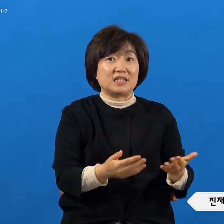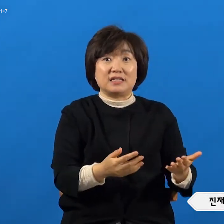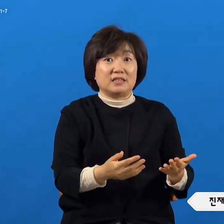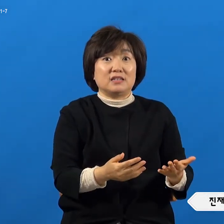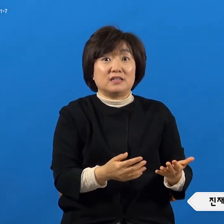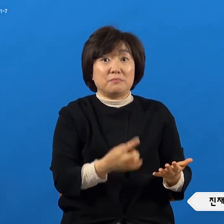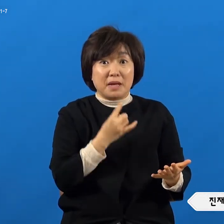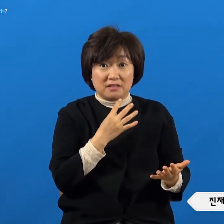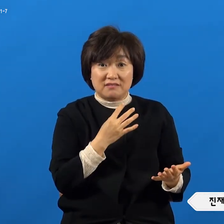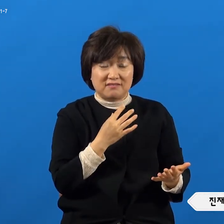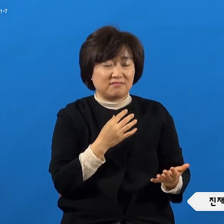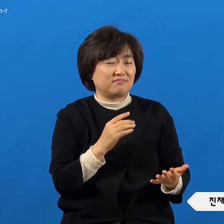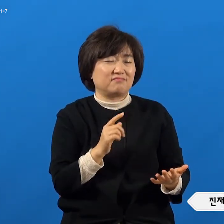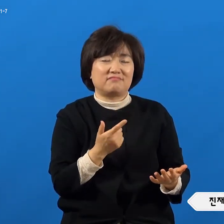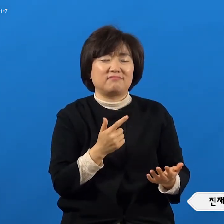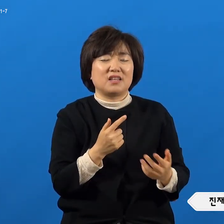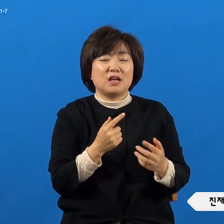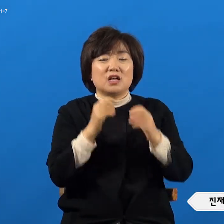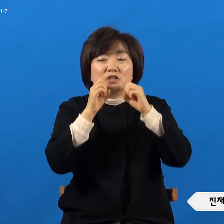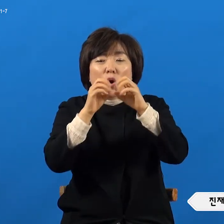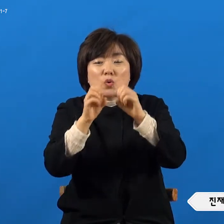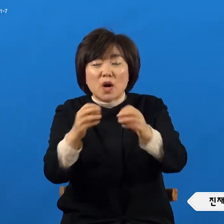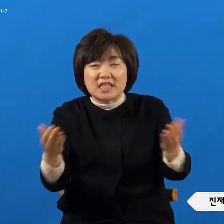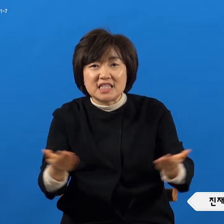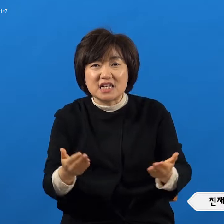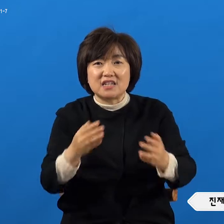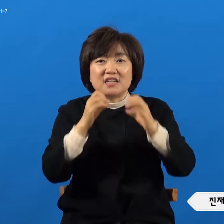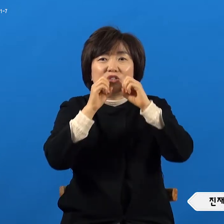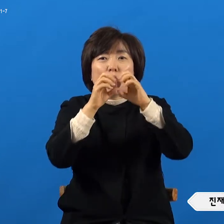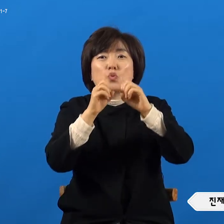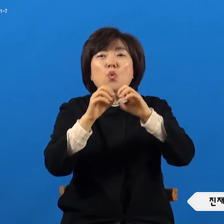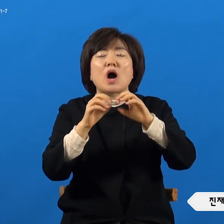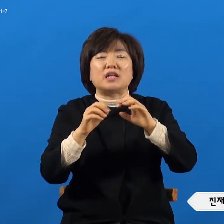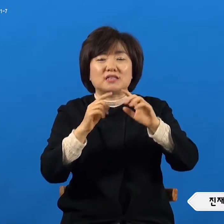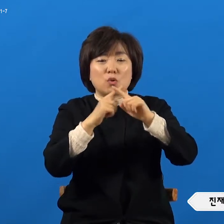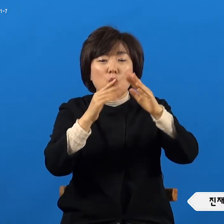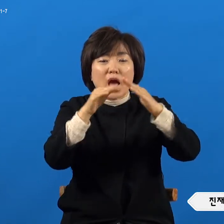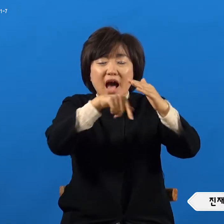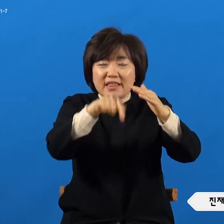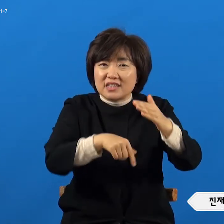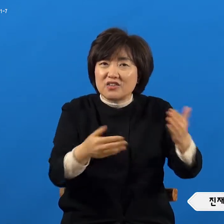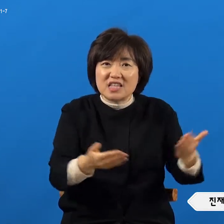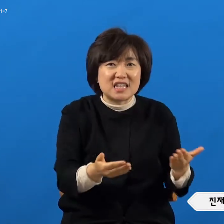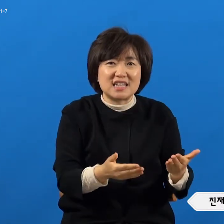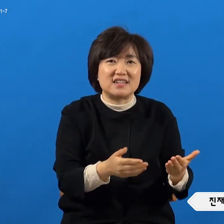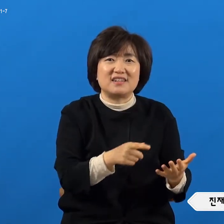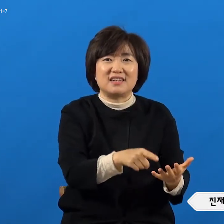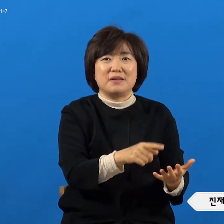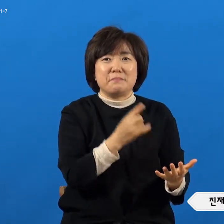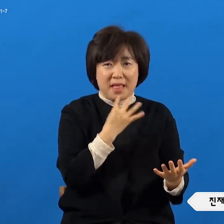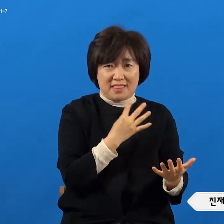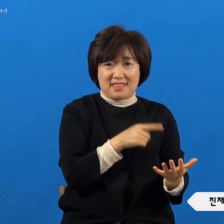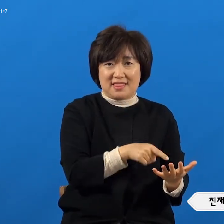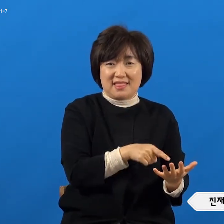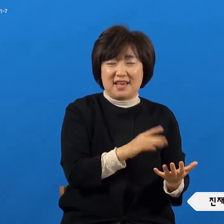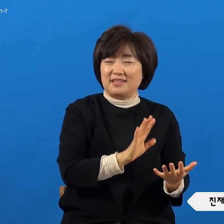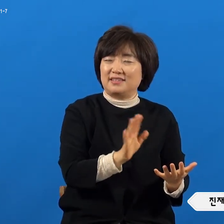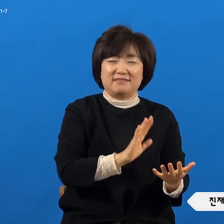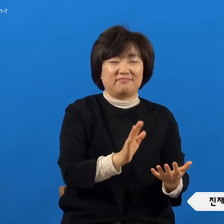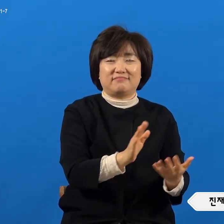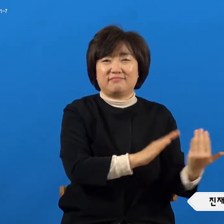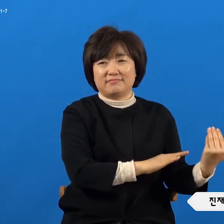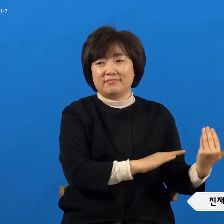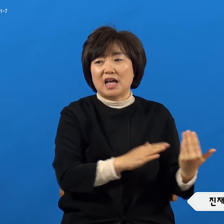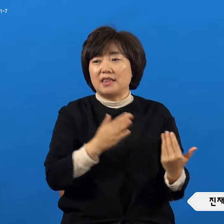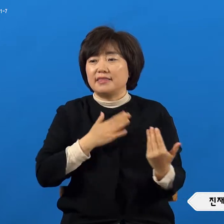선교적인 일과 전도하는 일만이 아닙니다. 정말 어떻게 내 삶 가운데, 삶의 현장